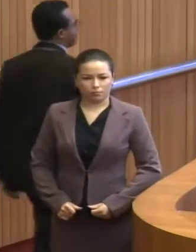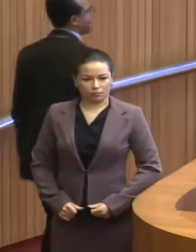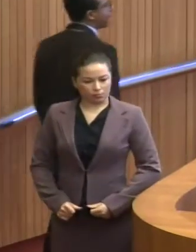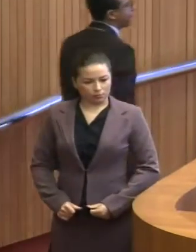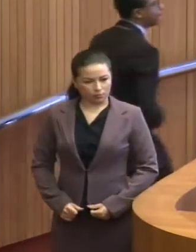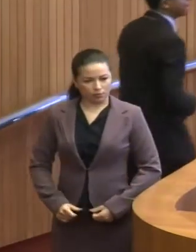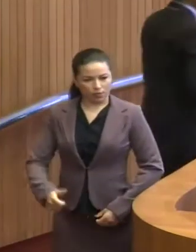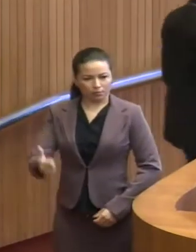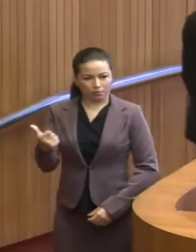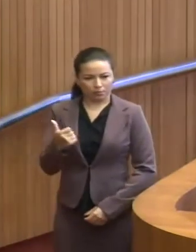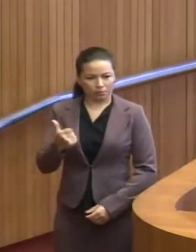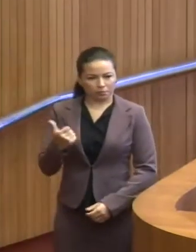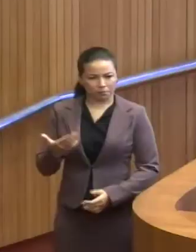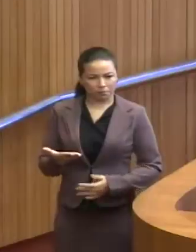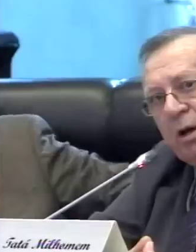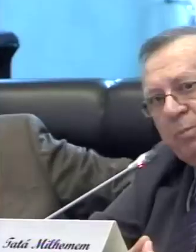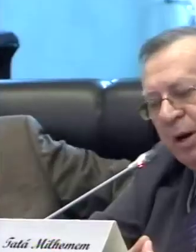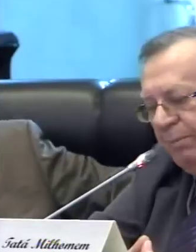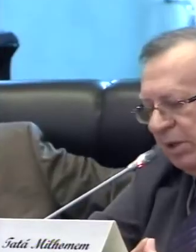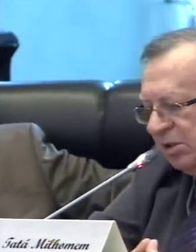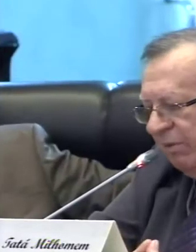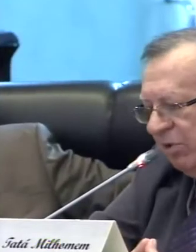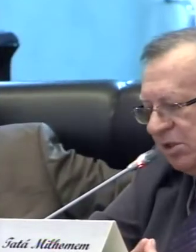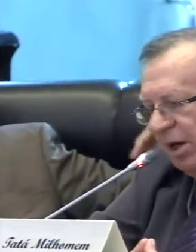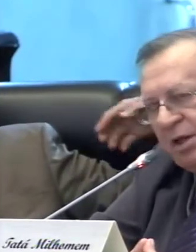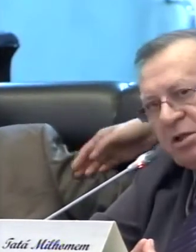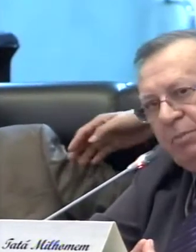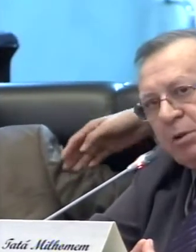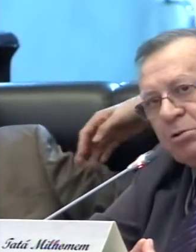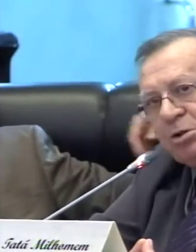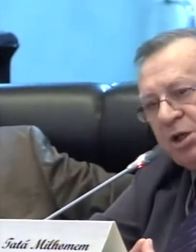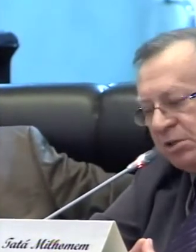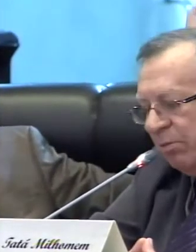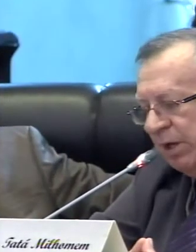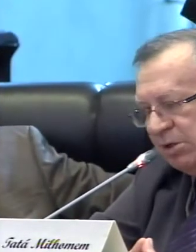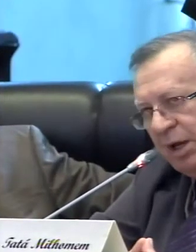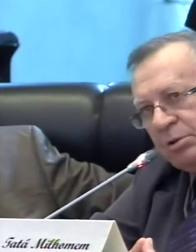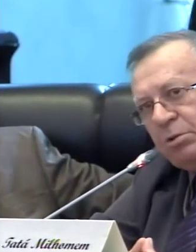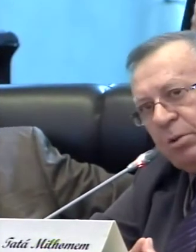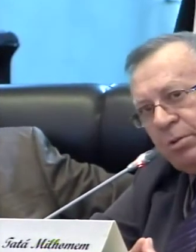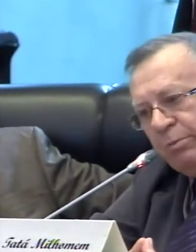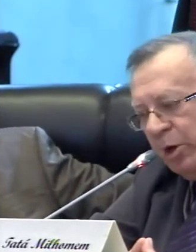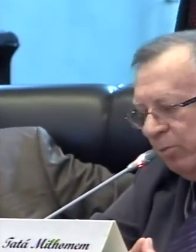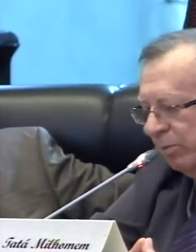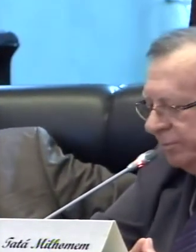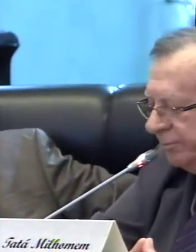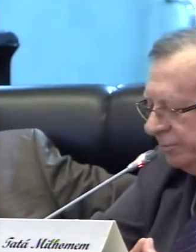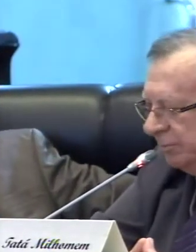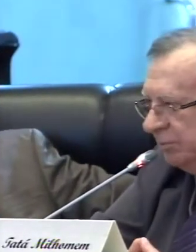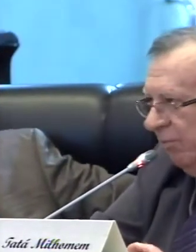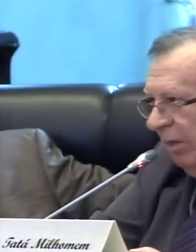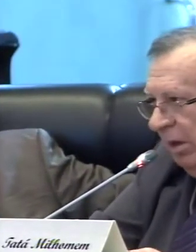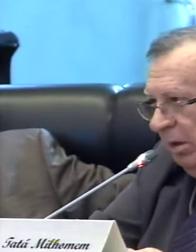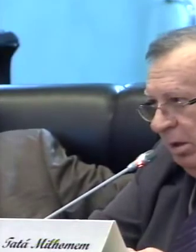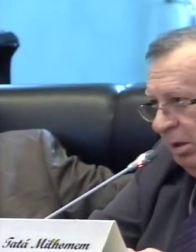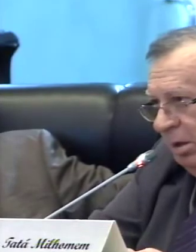num primeiro patamar, num primeiro momento, quero parabenizar Vossa Excelência pelo sucesso alcançado junto ao tribunal.